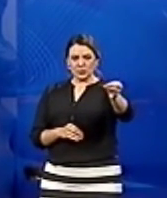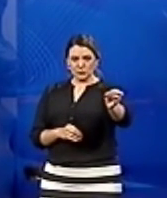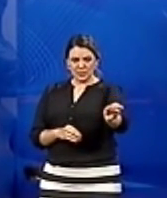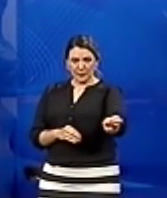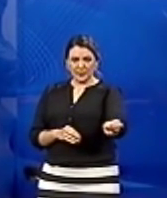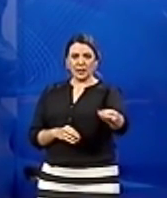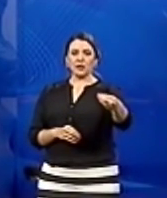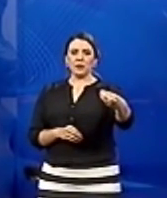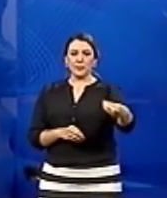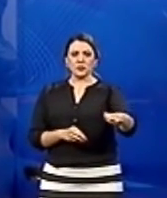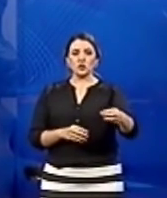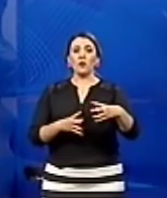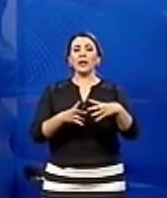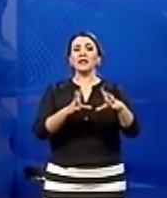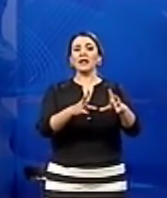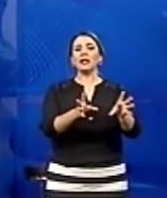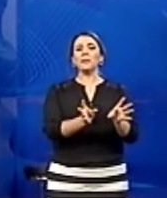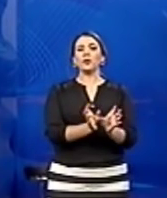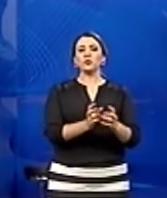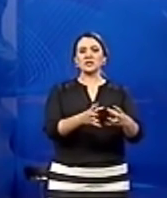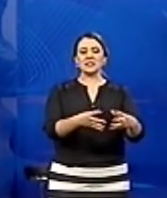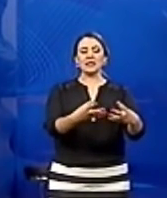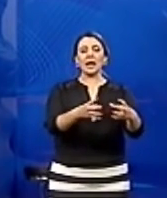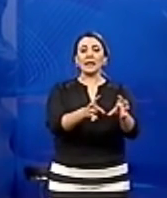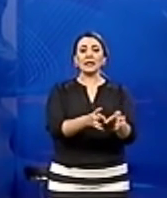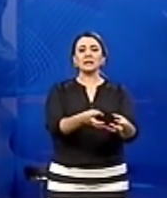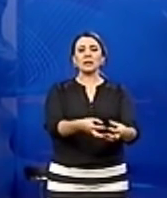no sapateiro, na pessoa, e ele ia produzir aquele